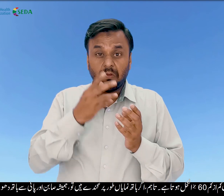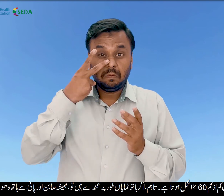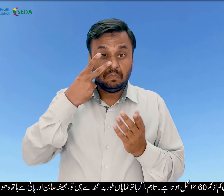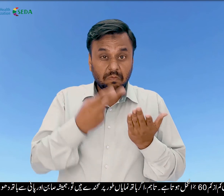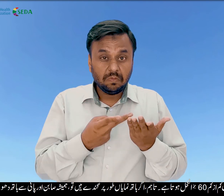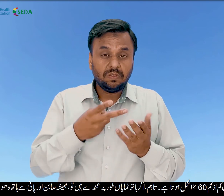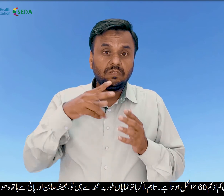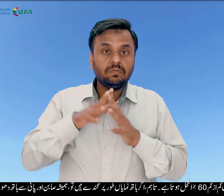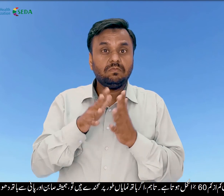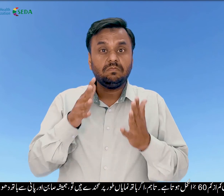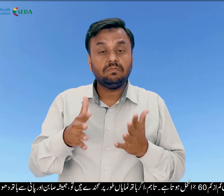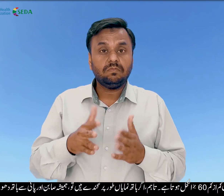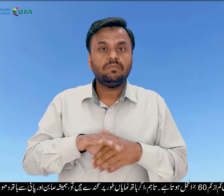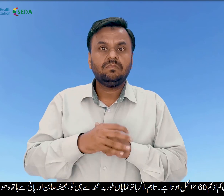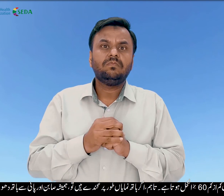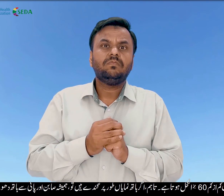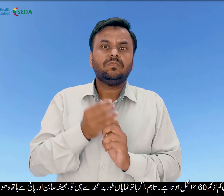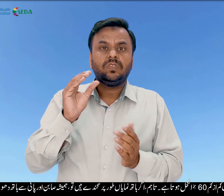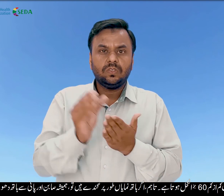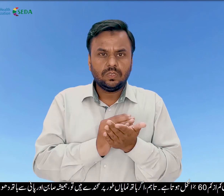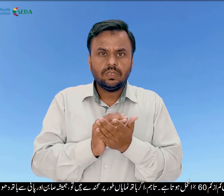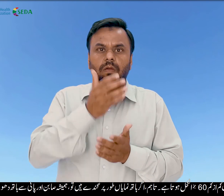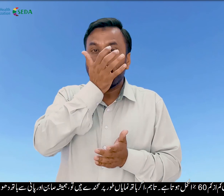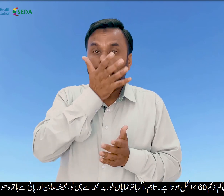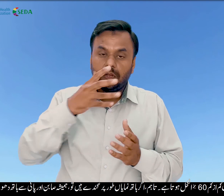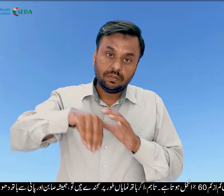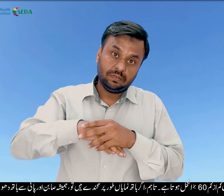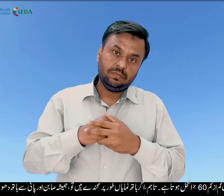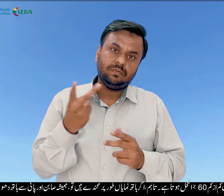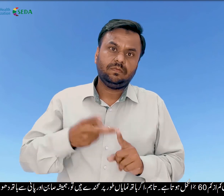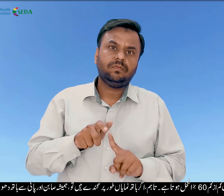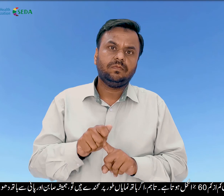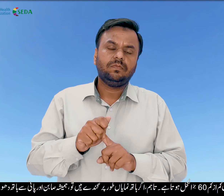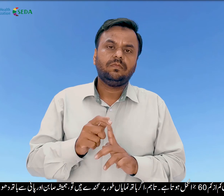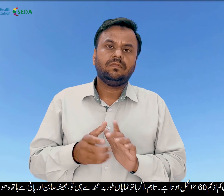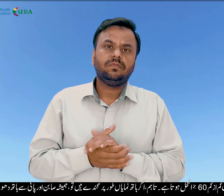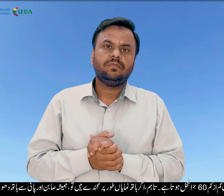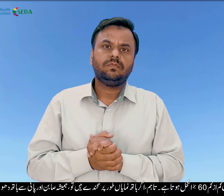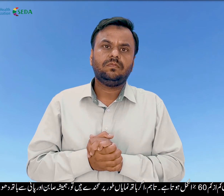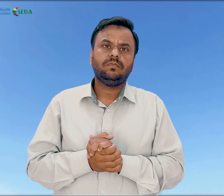تو ہمیشہ صابن اور پانی سے ہاتھ دھوئیں۔